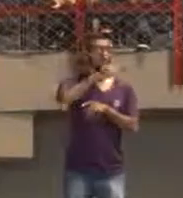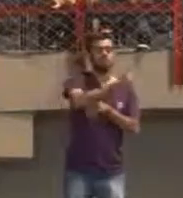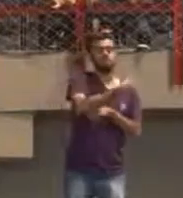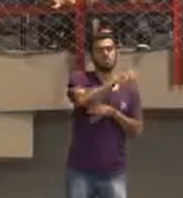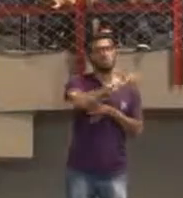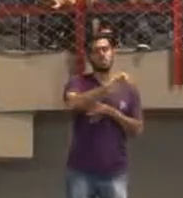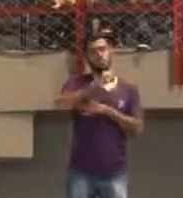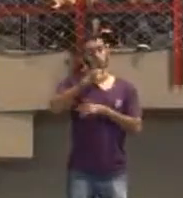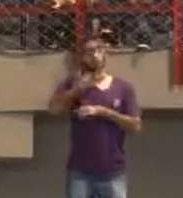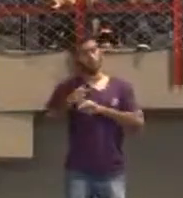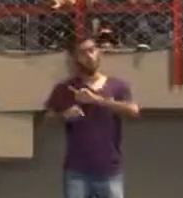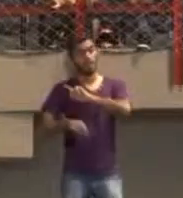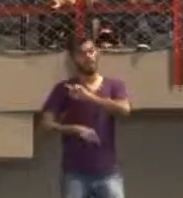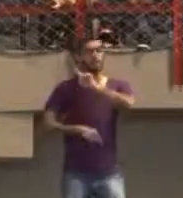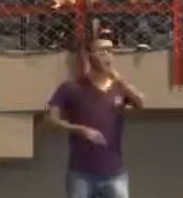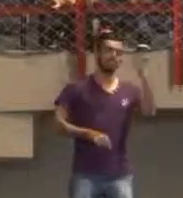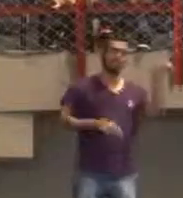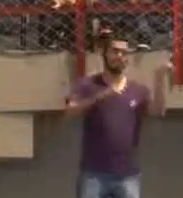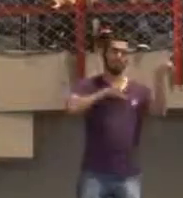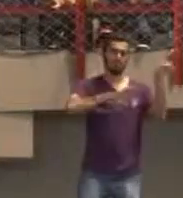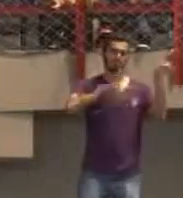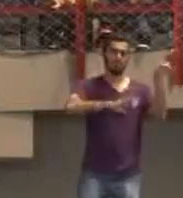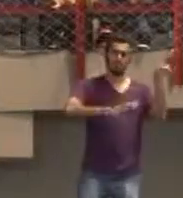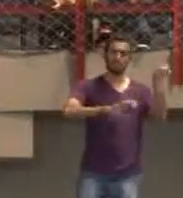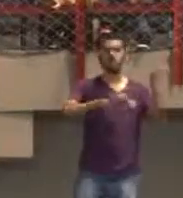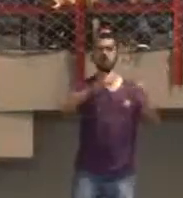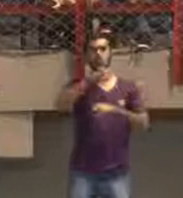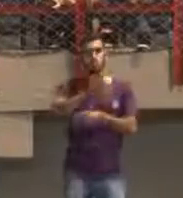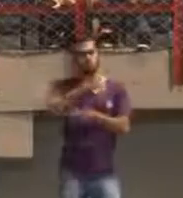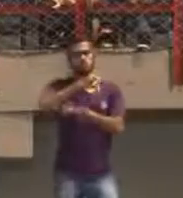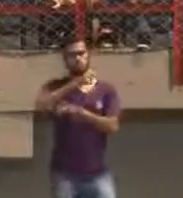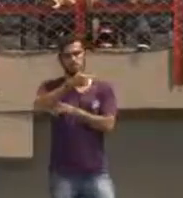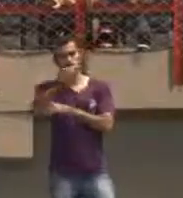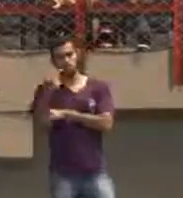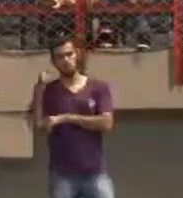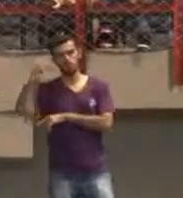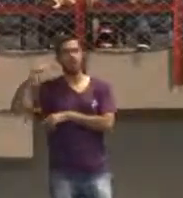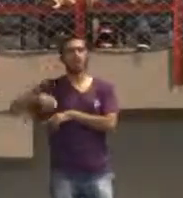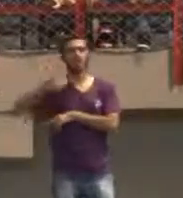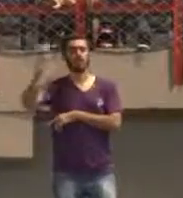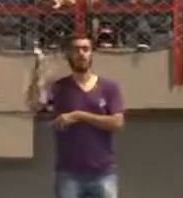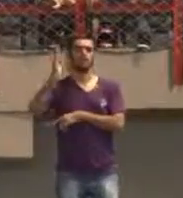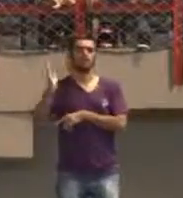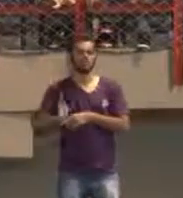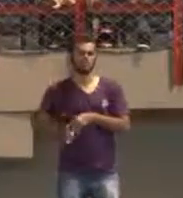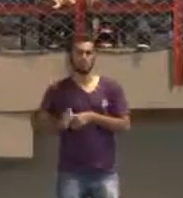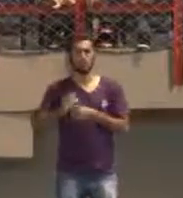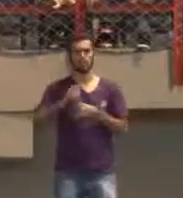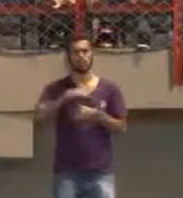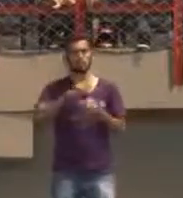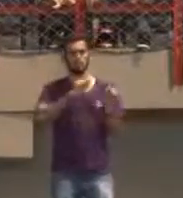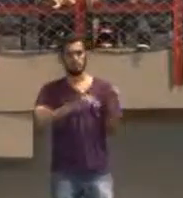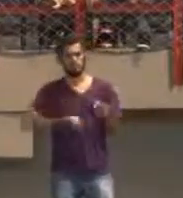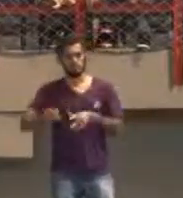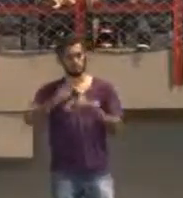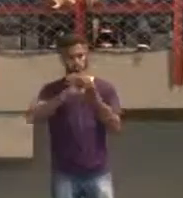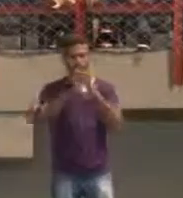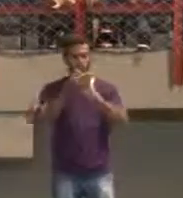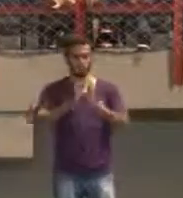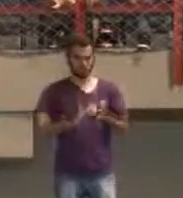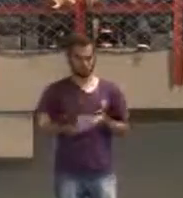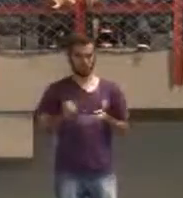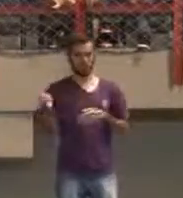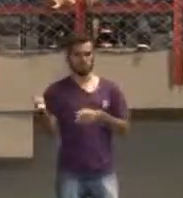lá em Portugal. E 1922 é no Brasil, que é a Semana de Arte Moderna. Lá em Portugal, o nome do cara